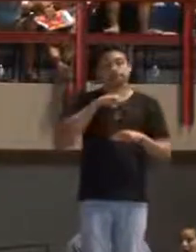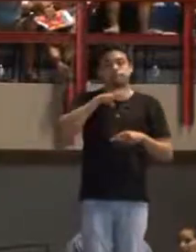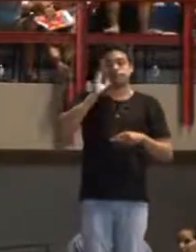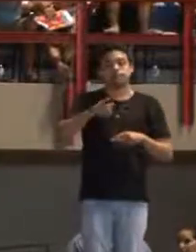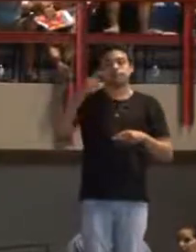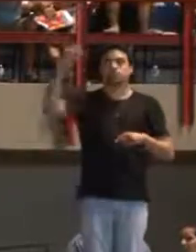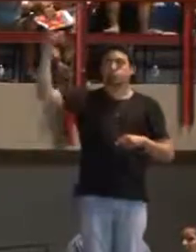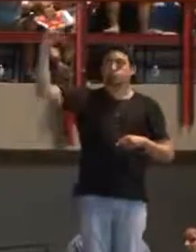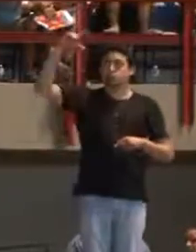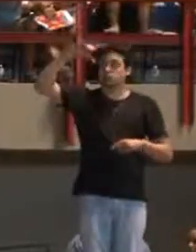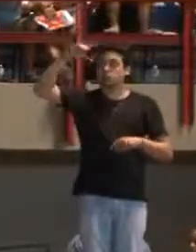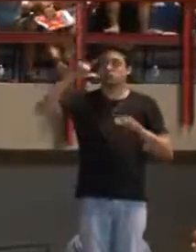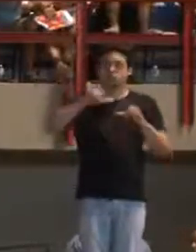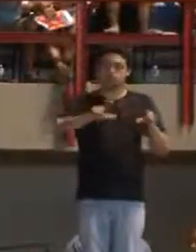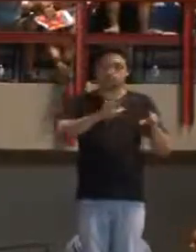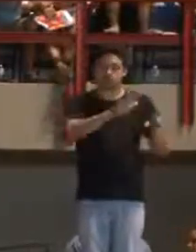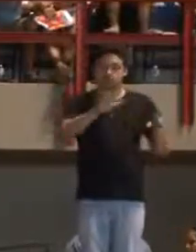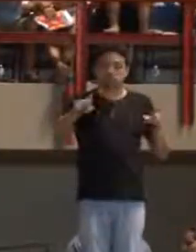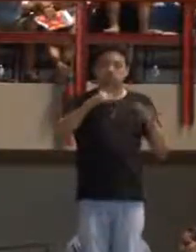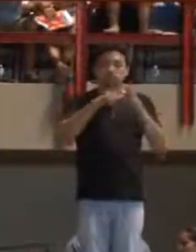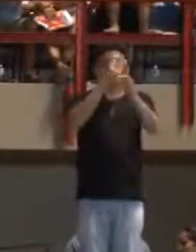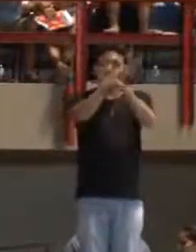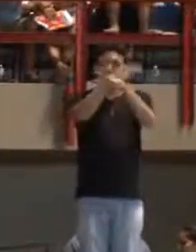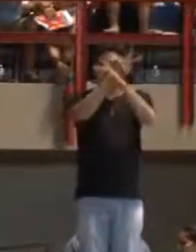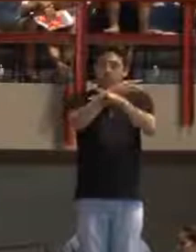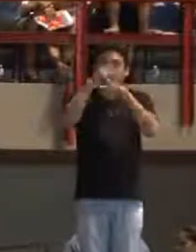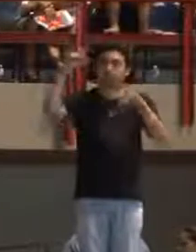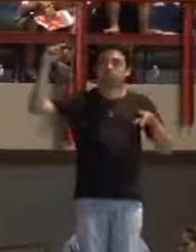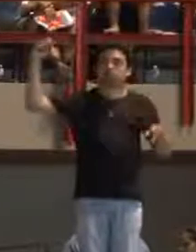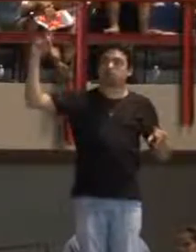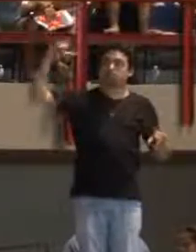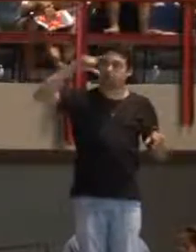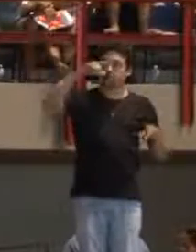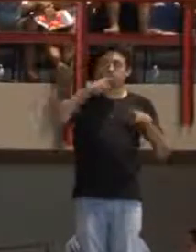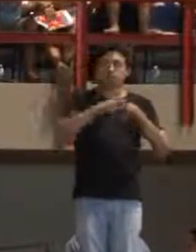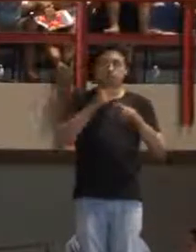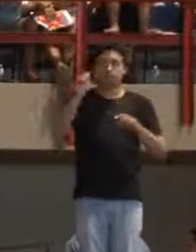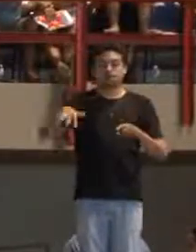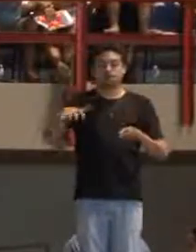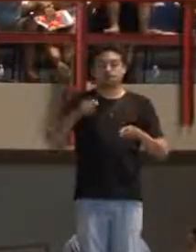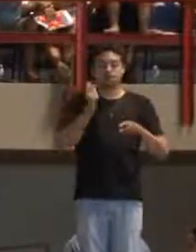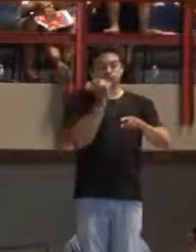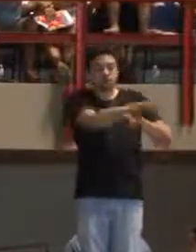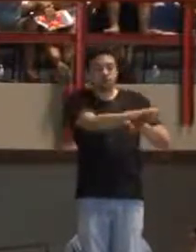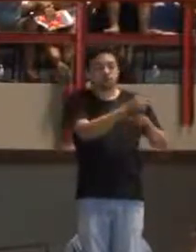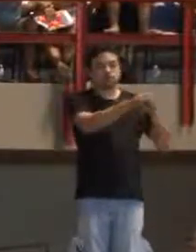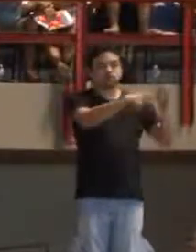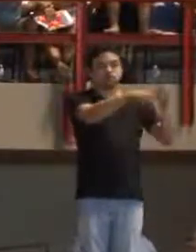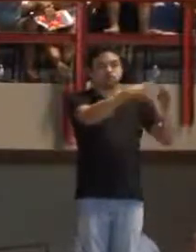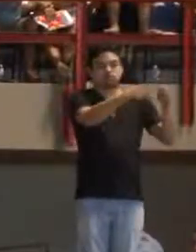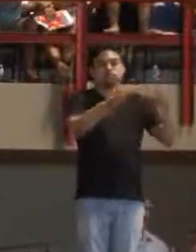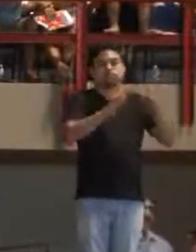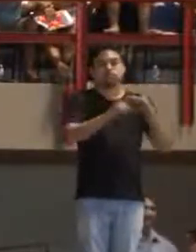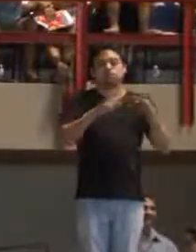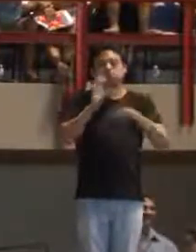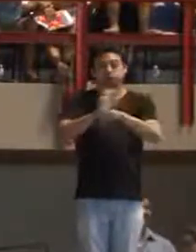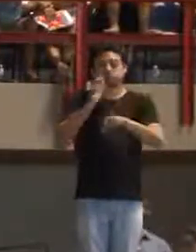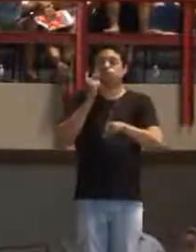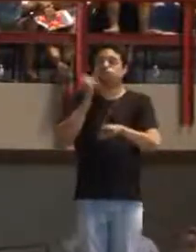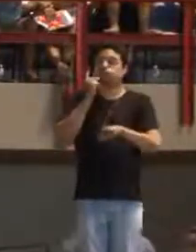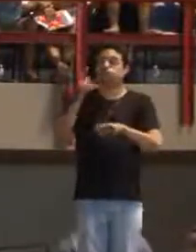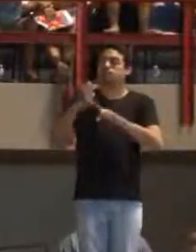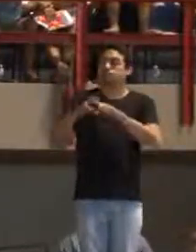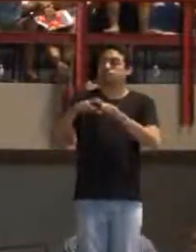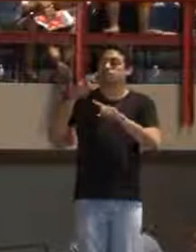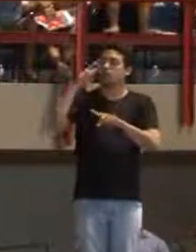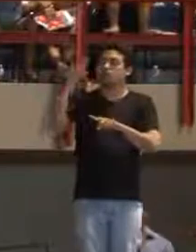energia solar, energia eólica, e tudo isso é mais barato do que energia nuclear. Olha o estado do Ceará. A gente não